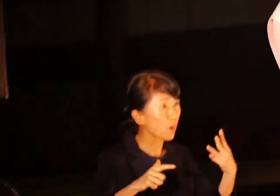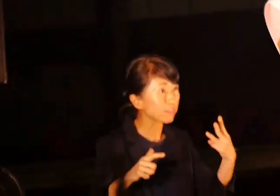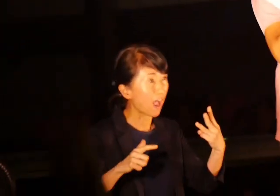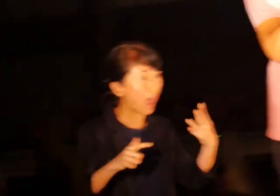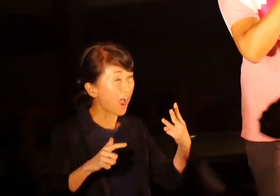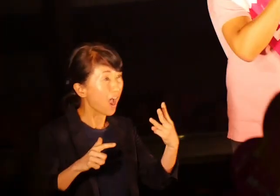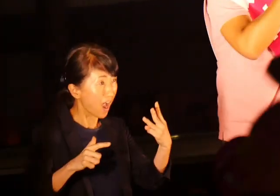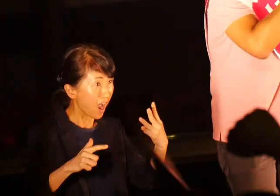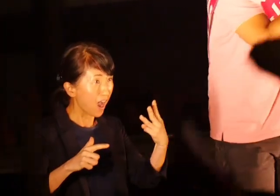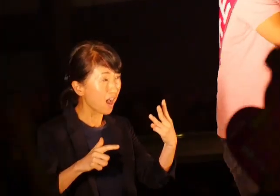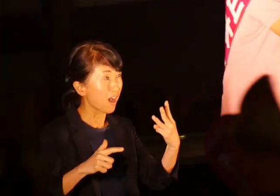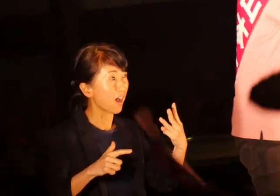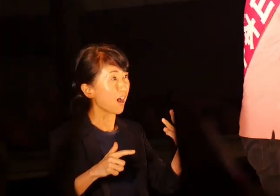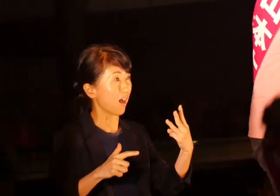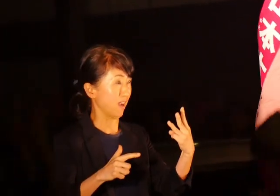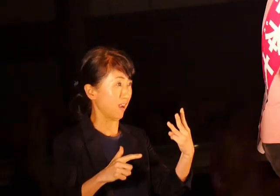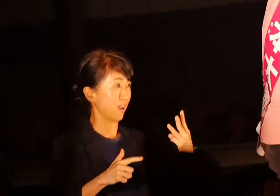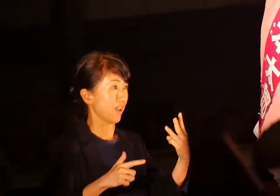1から3ですよ。